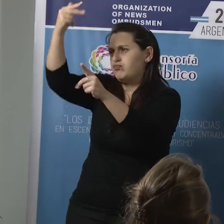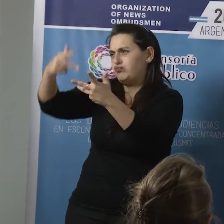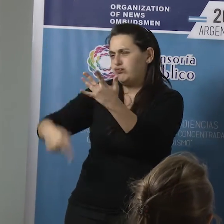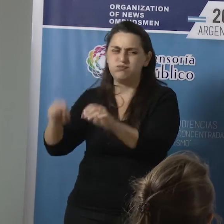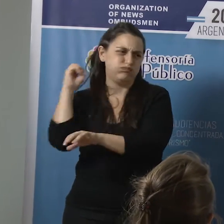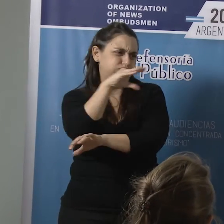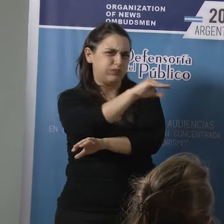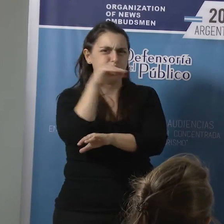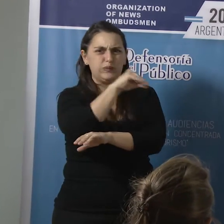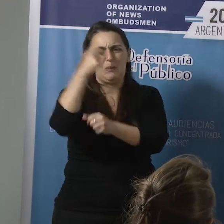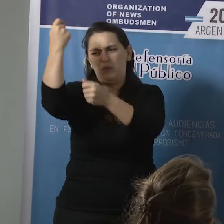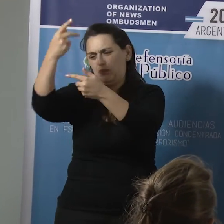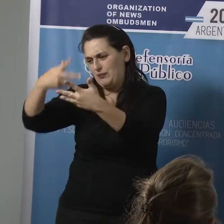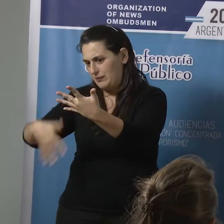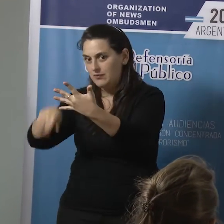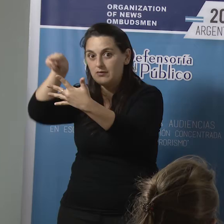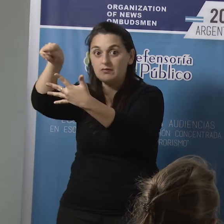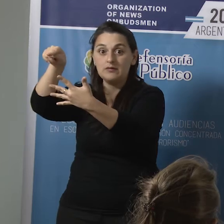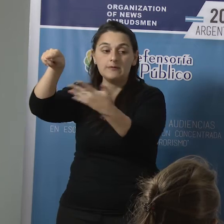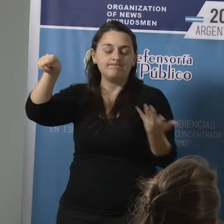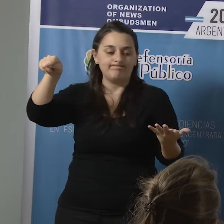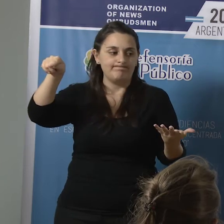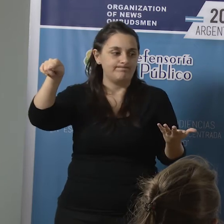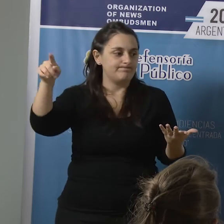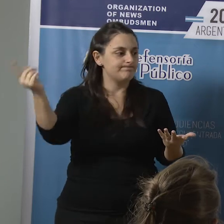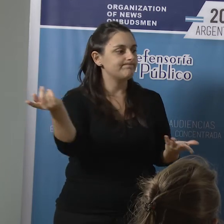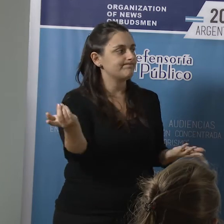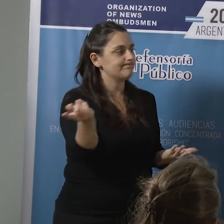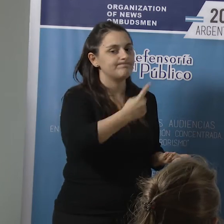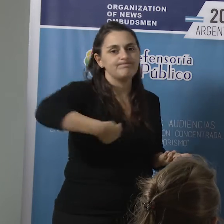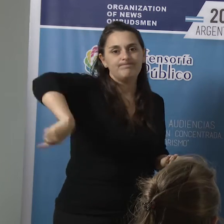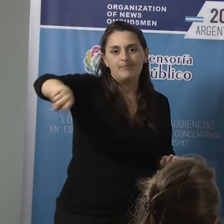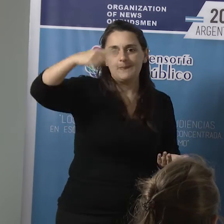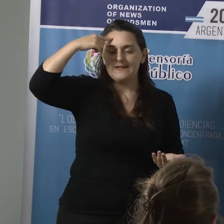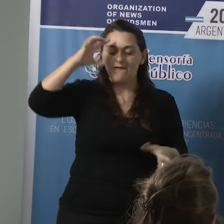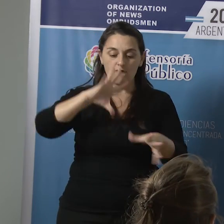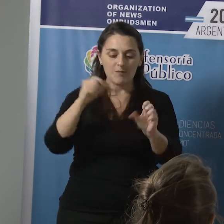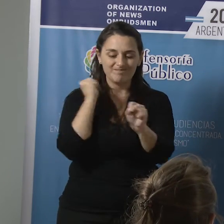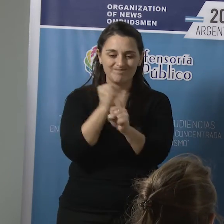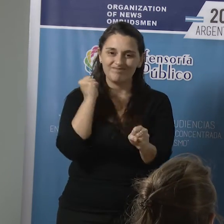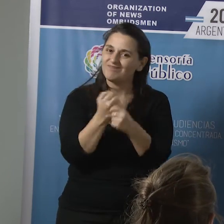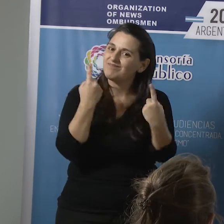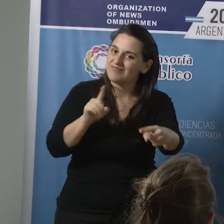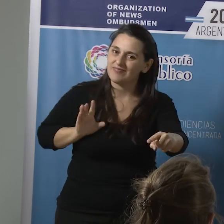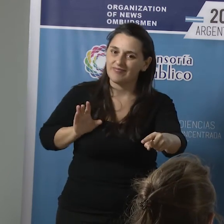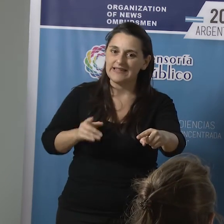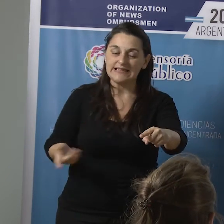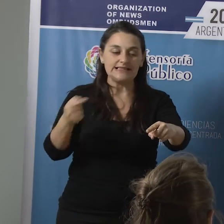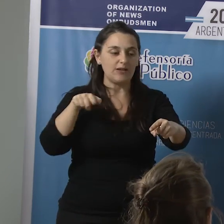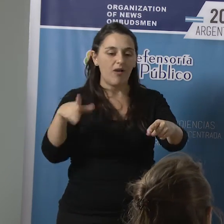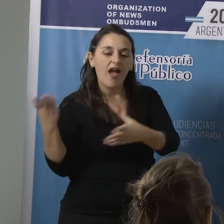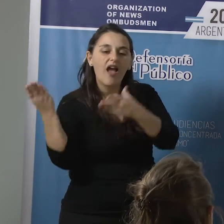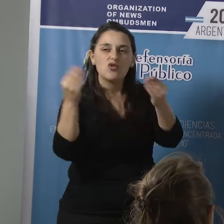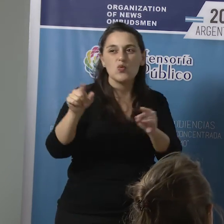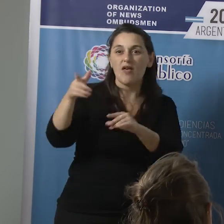críticas, inundada. Entonces, yo creo que es utilizar un protocolo diferente frente a la ayuda que podrían